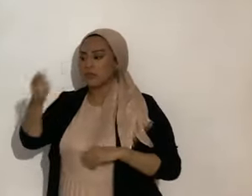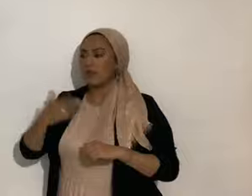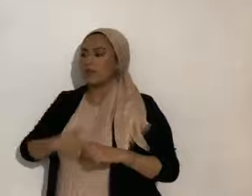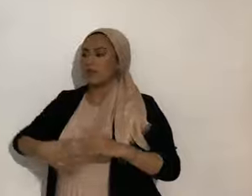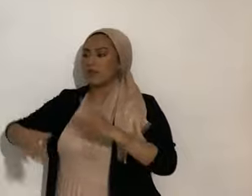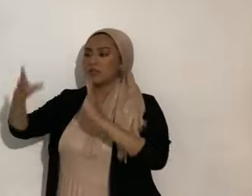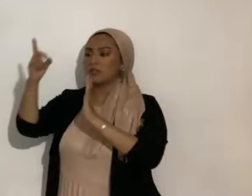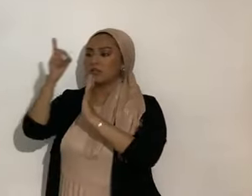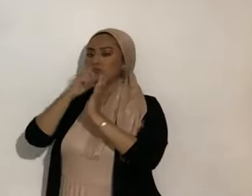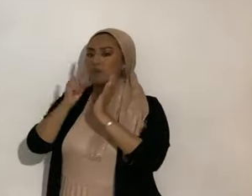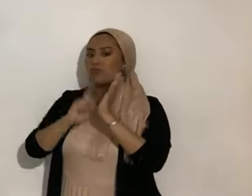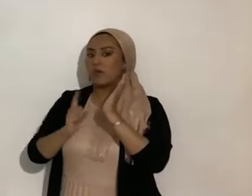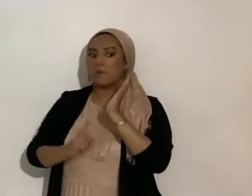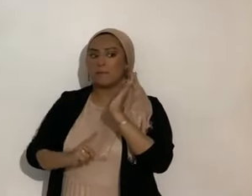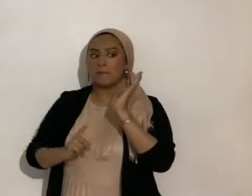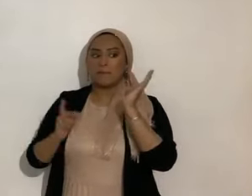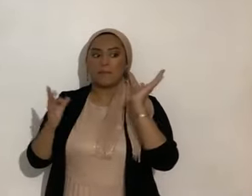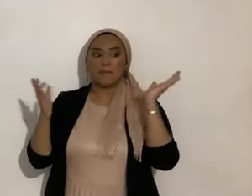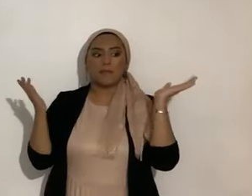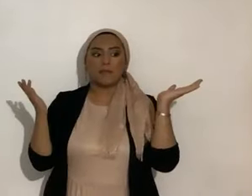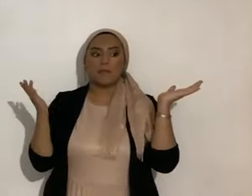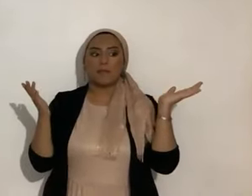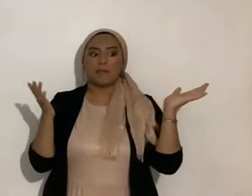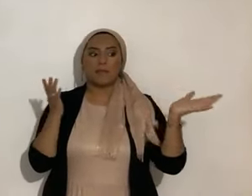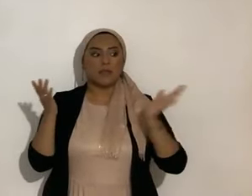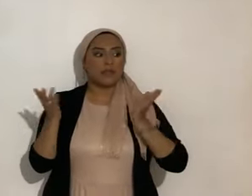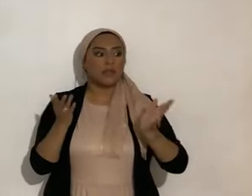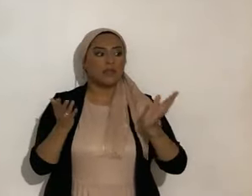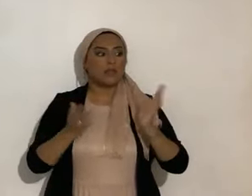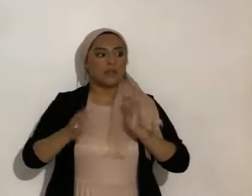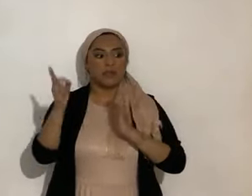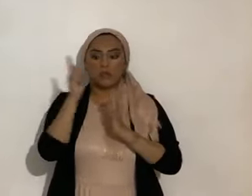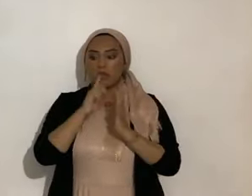dibújame, no sé,